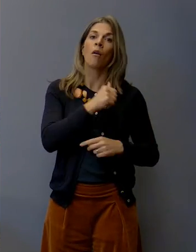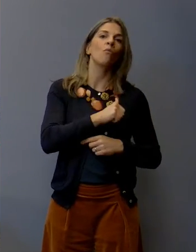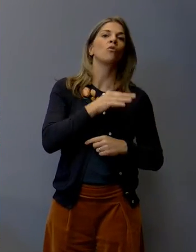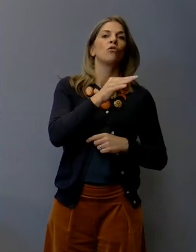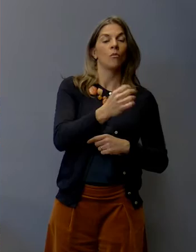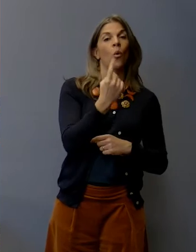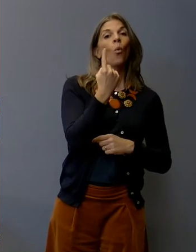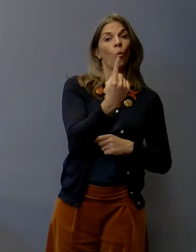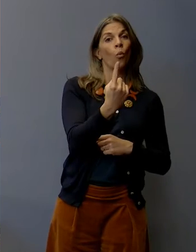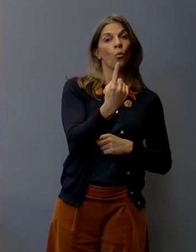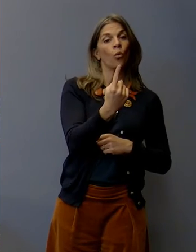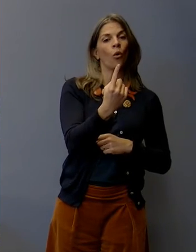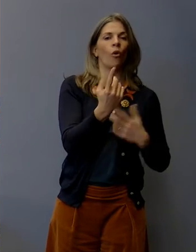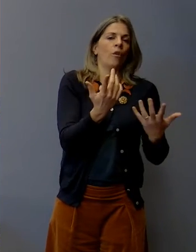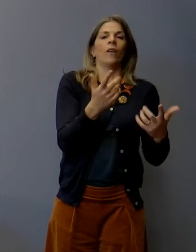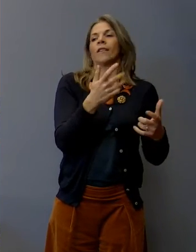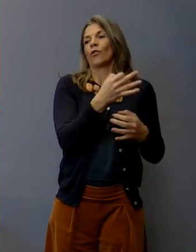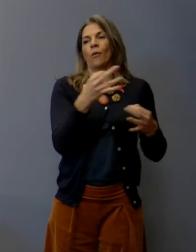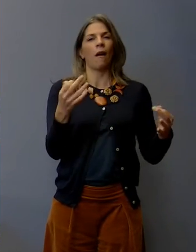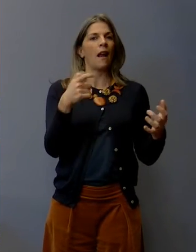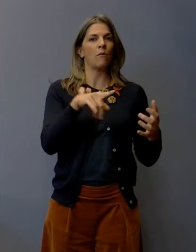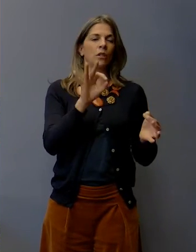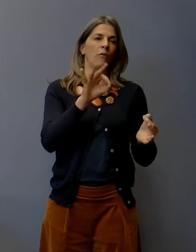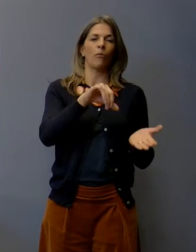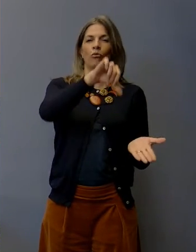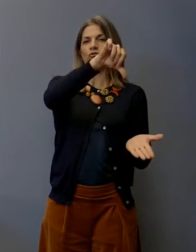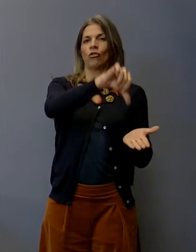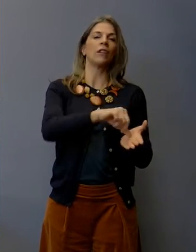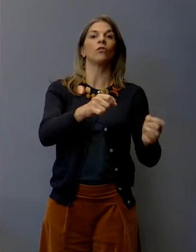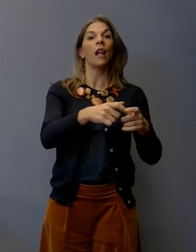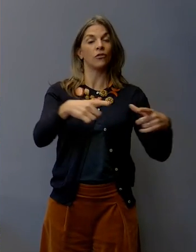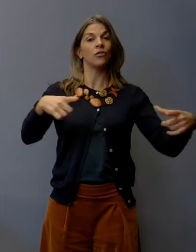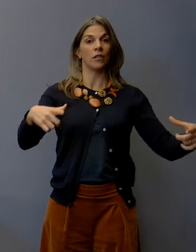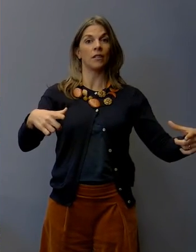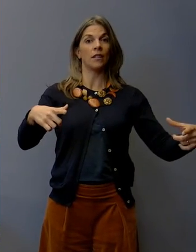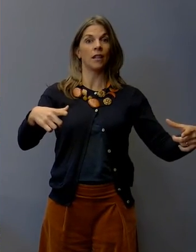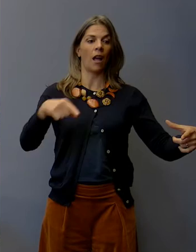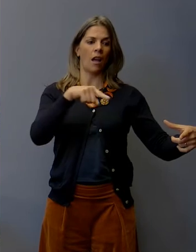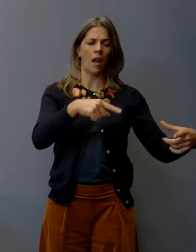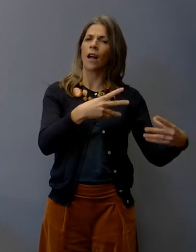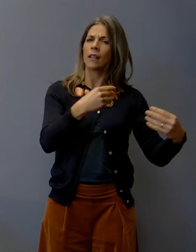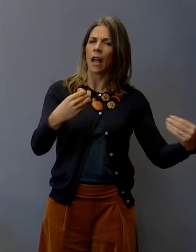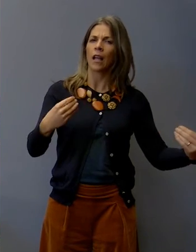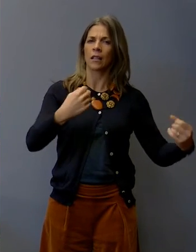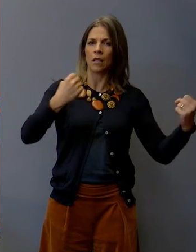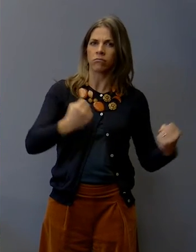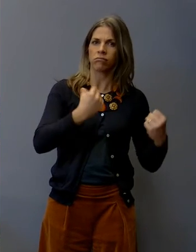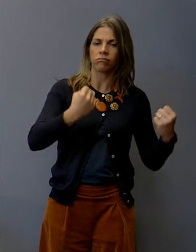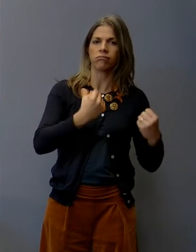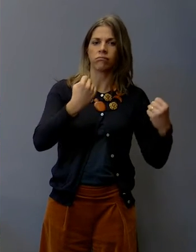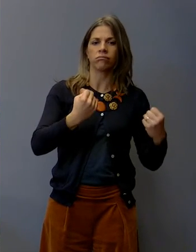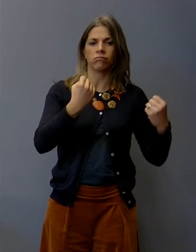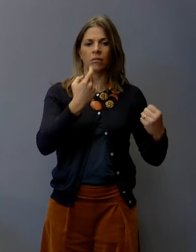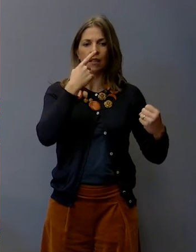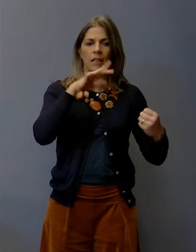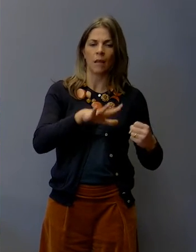perché il cuore centro della città dove sono moltissimi interventi di carattere cittadino e se volete